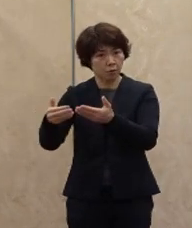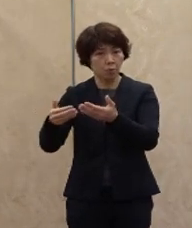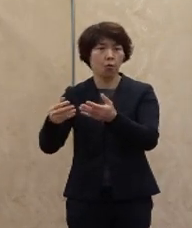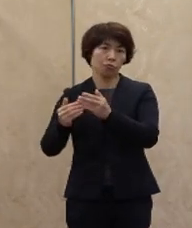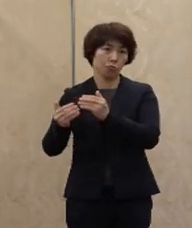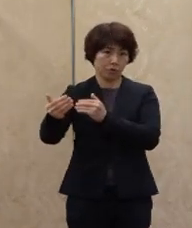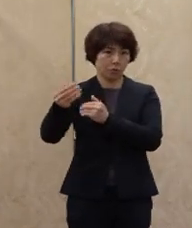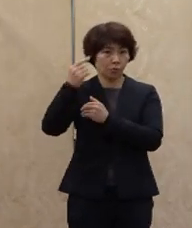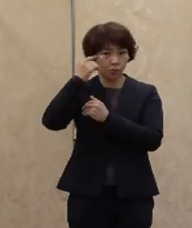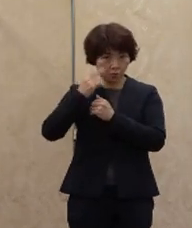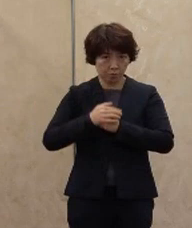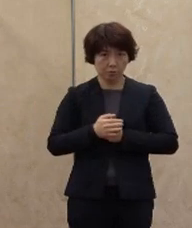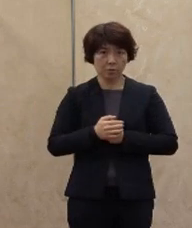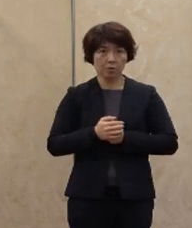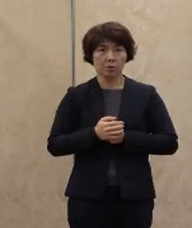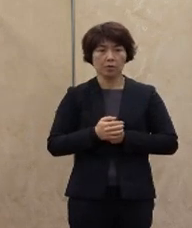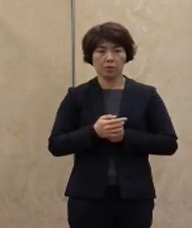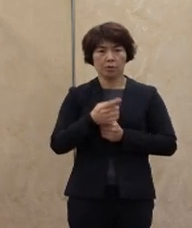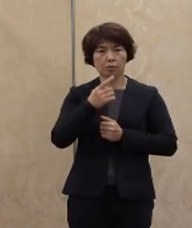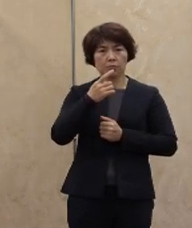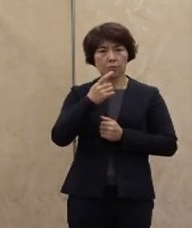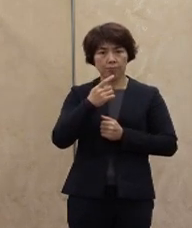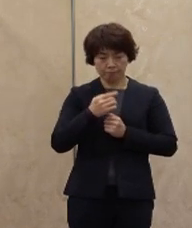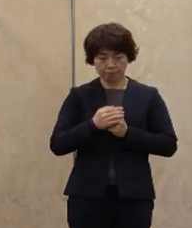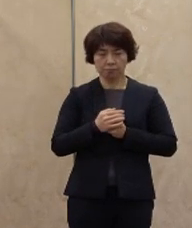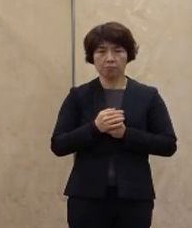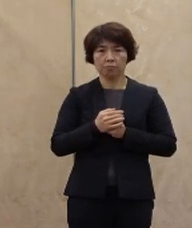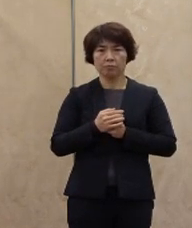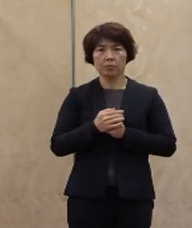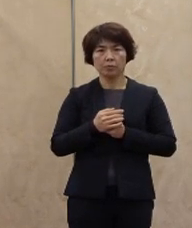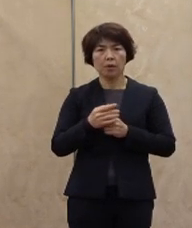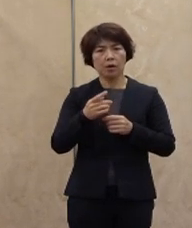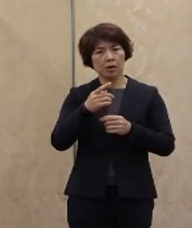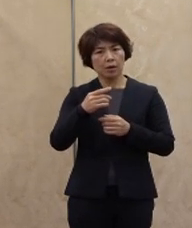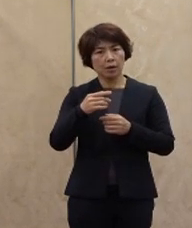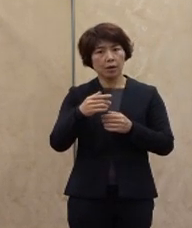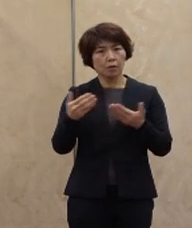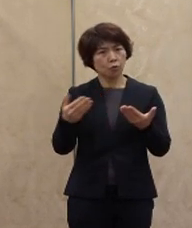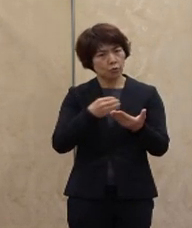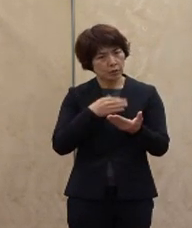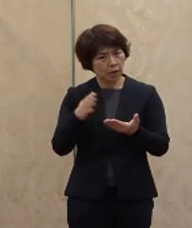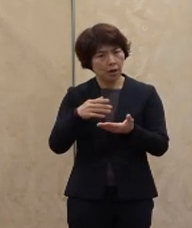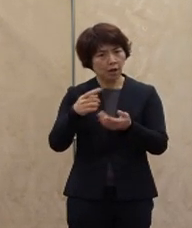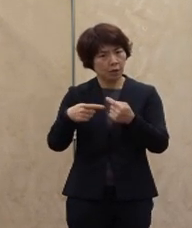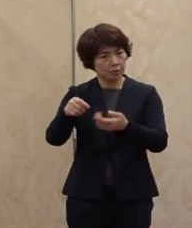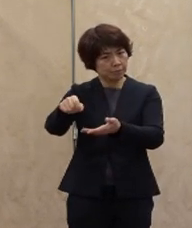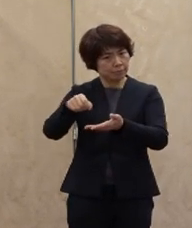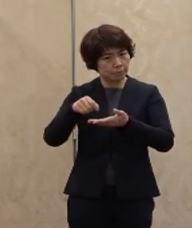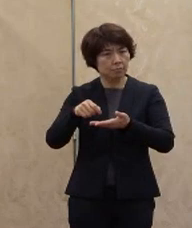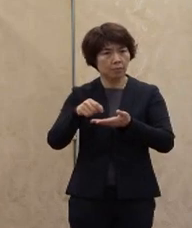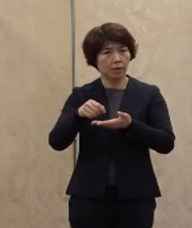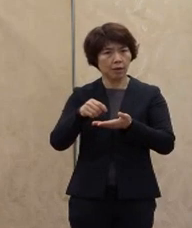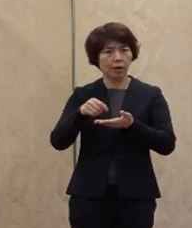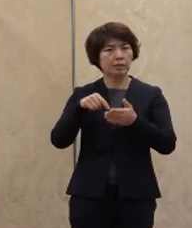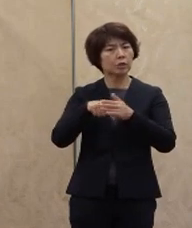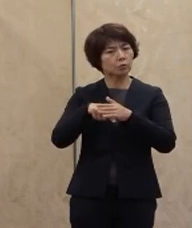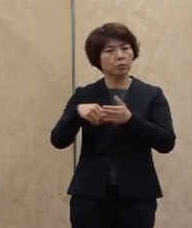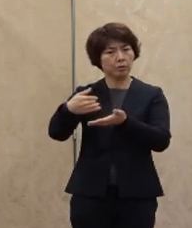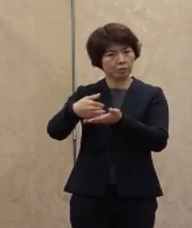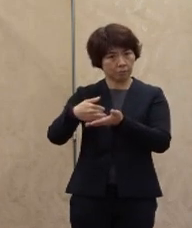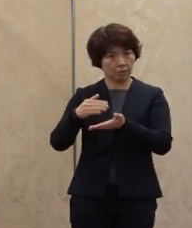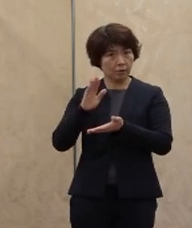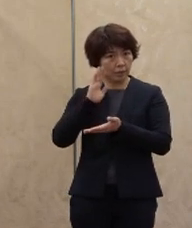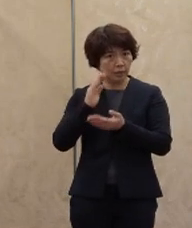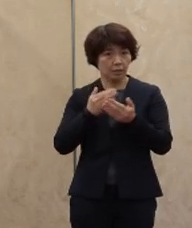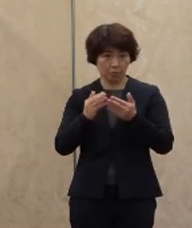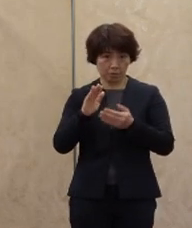ちょっと僕も僕から聞いている話はあるんですけども、本当にそれが理由かなというところのもあるので、ちょっとここでも控えておきますけれども、東京が進